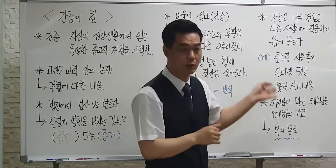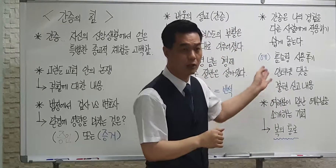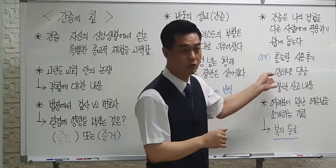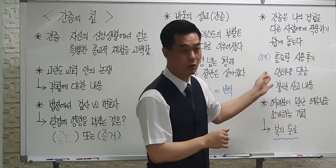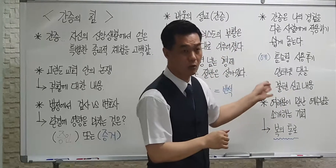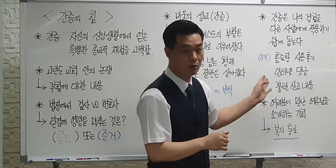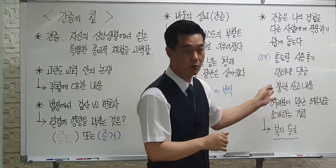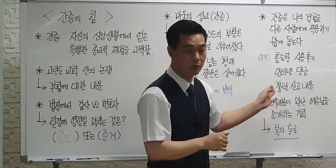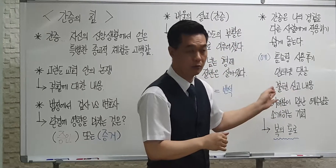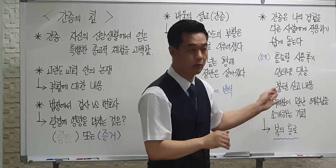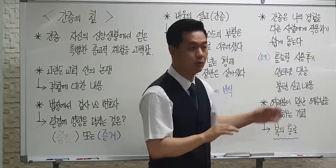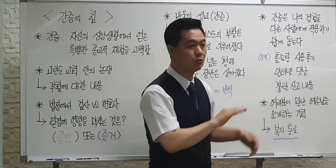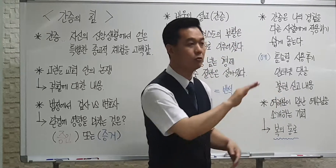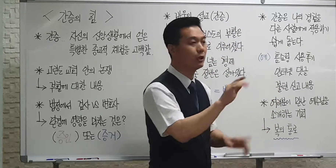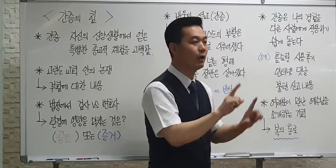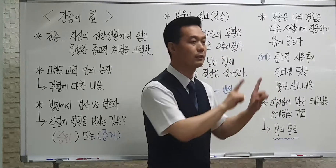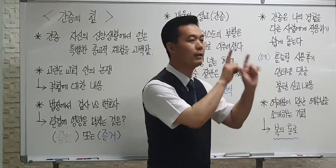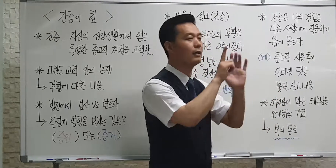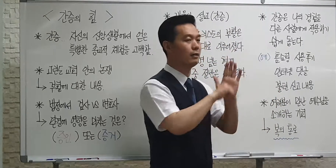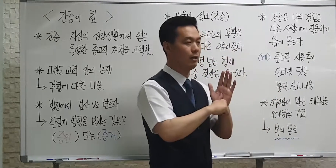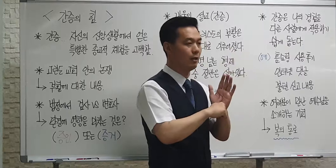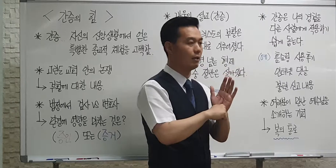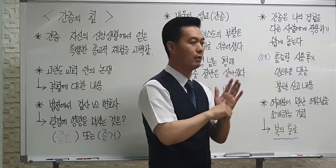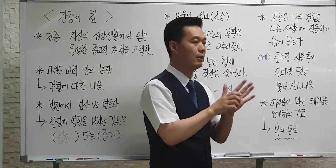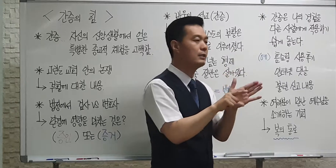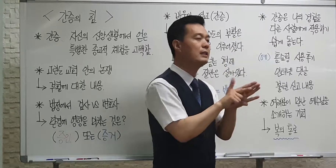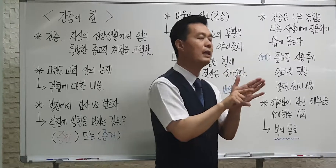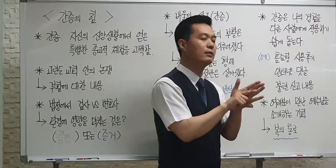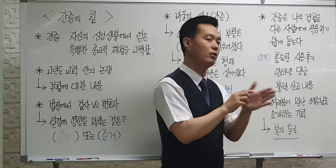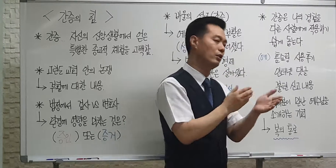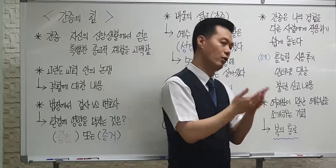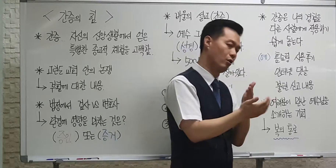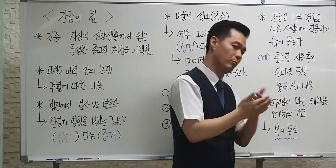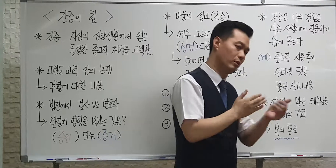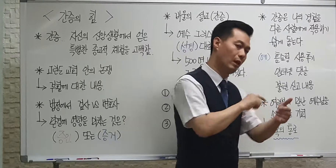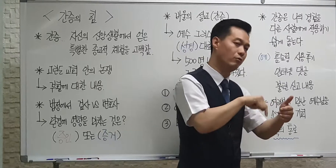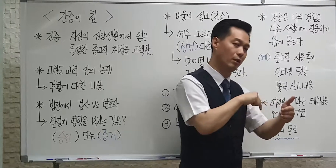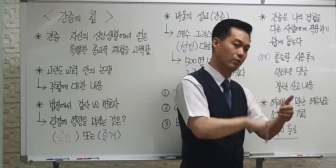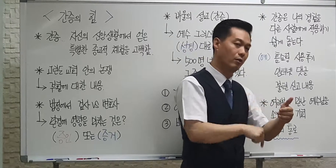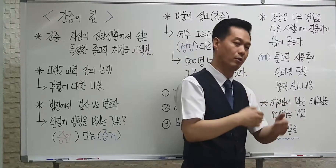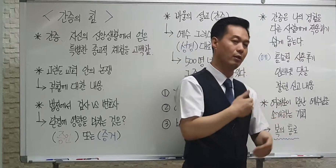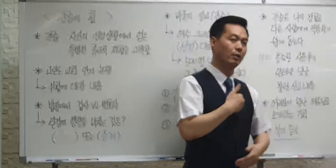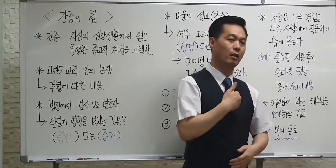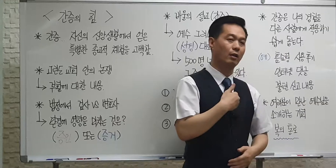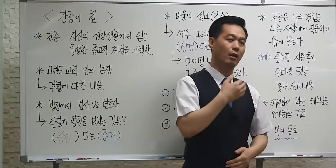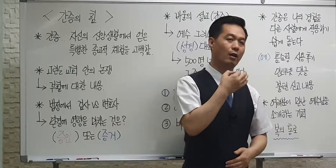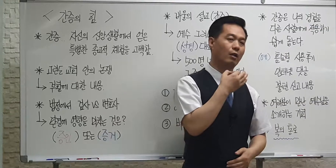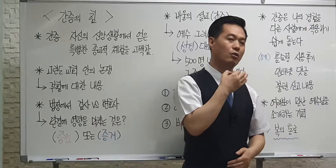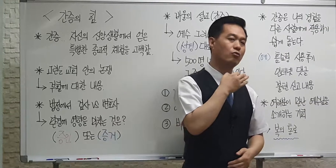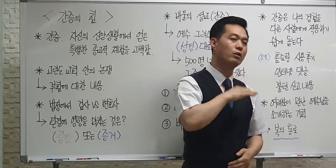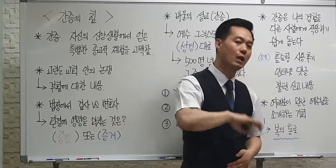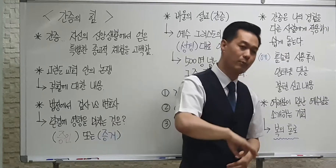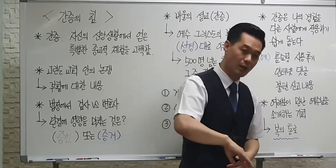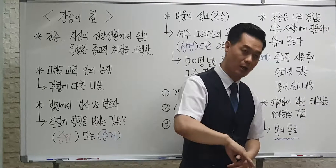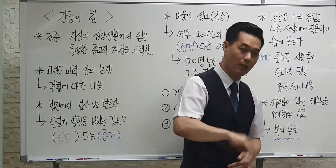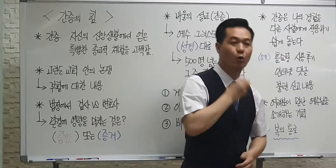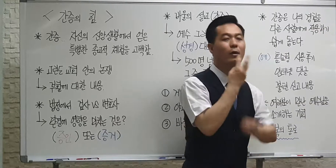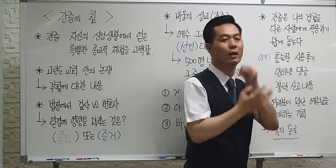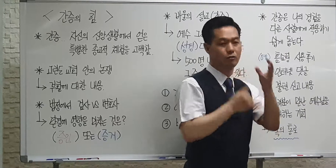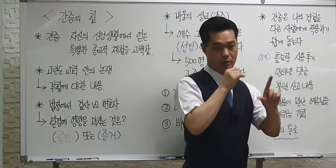해주죠. 우리가 살아갈 때 신앙적인 경험들 가운데서 내게 유익함이라 고백할 수 있는